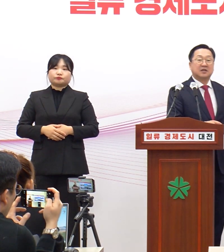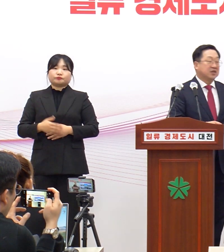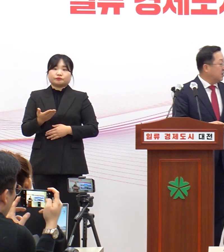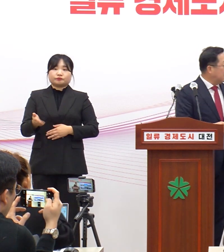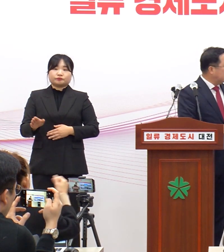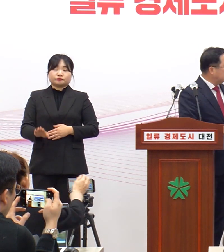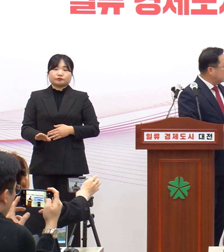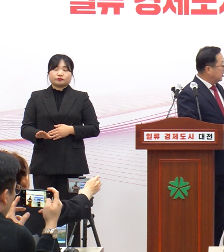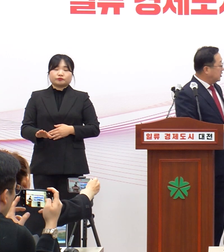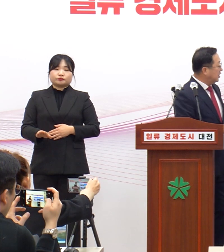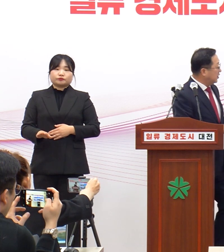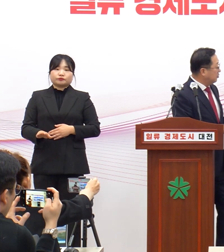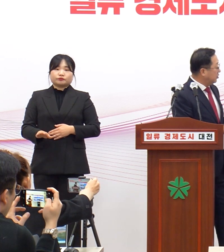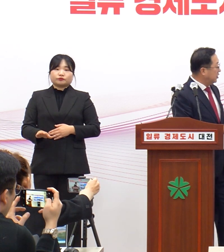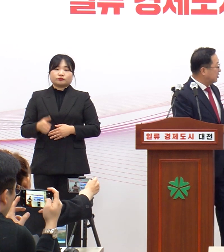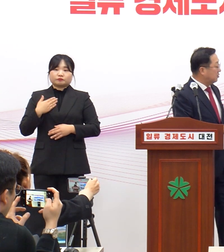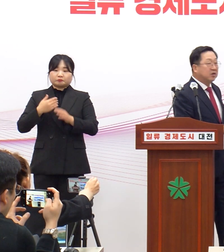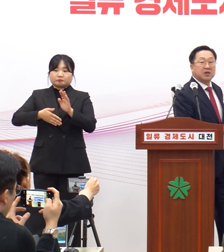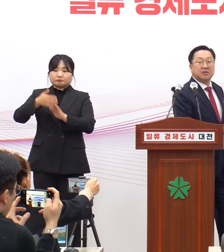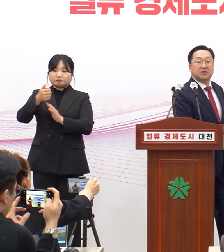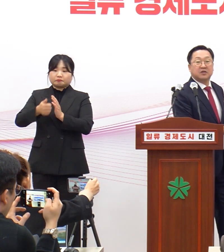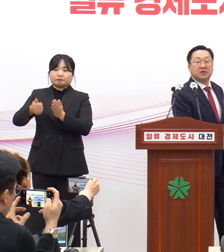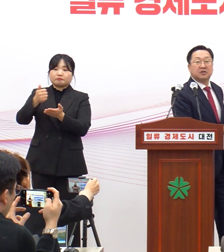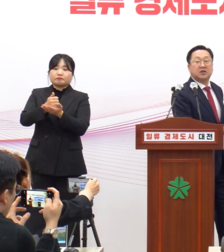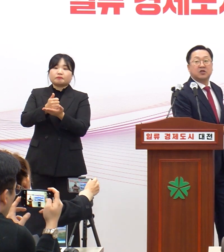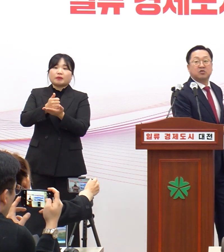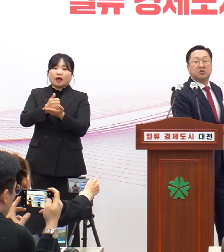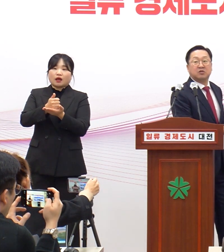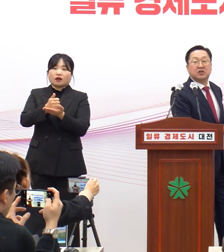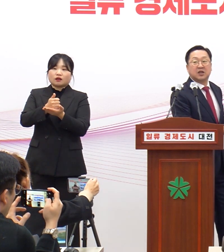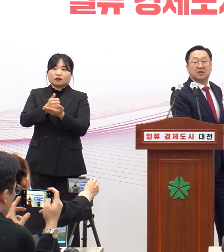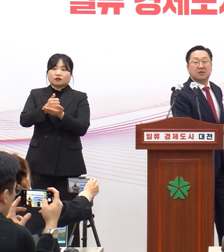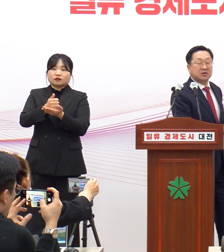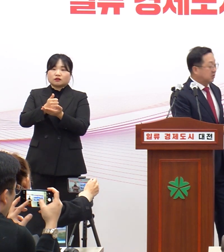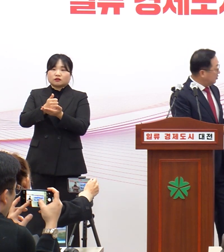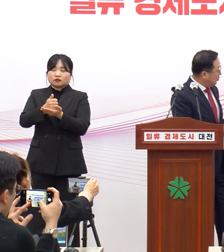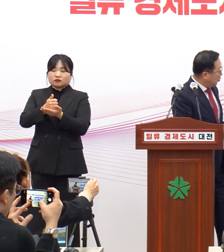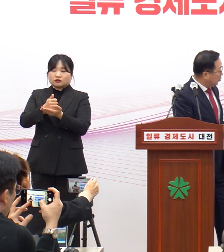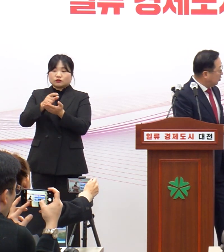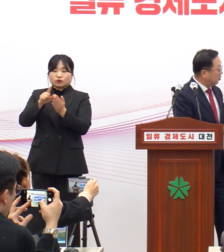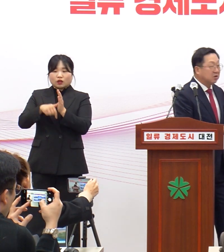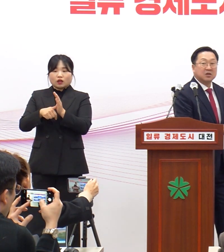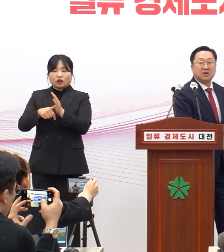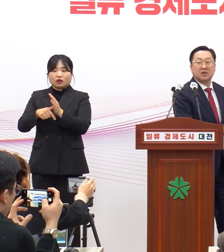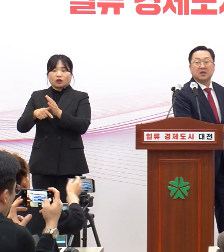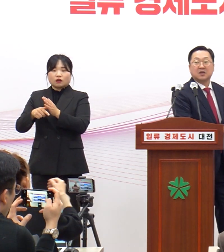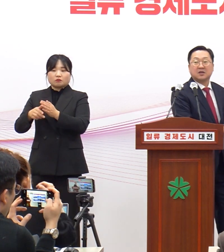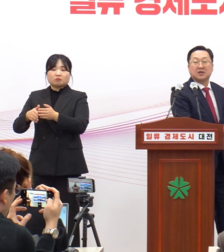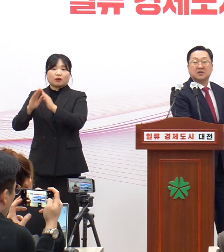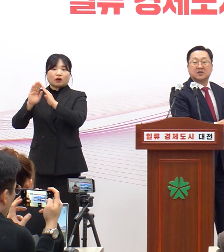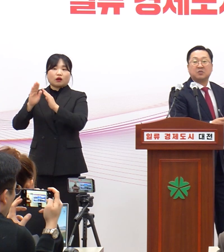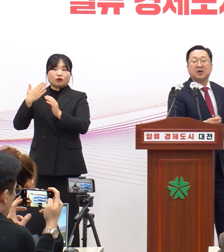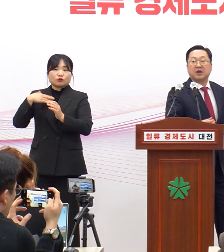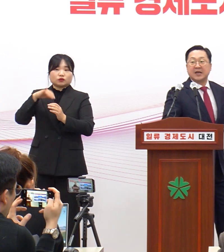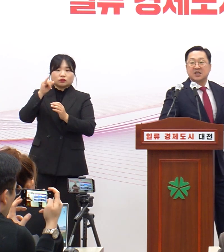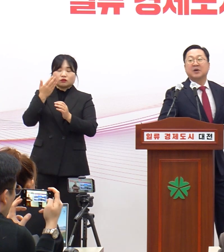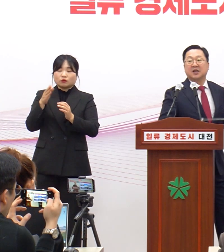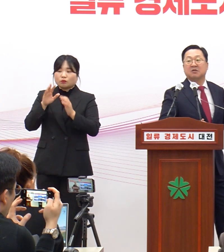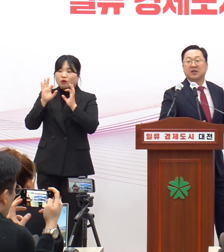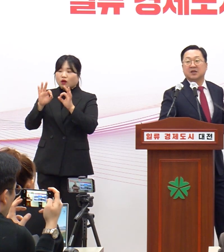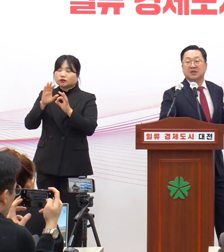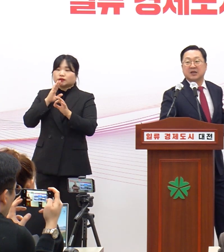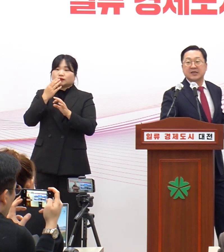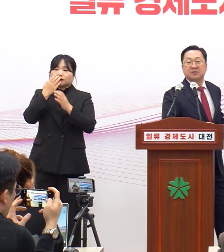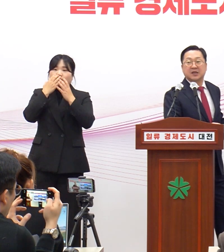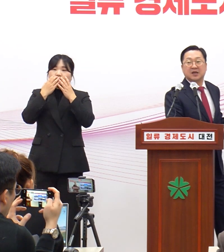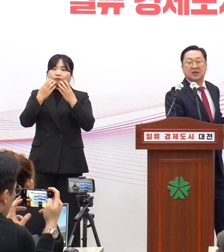근데 제가 신당대고 이게 거의 그때 준공을 이제 하더라고요. 그래서 이걸 보고 정말로